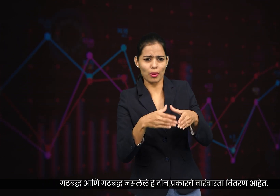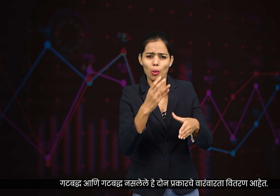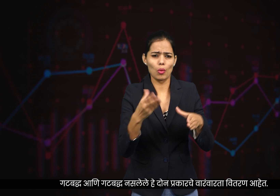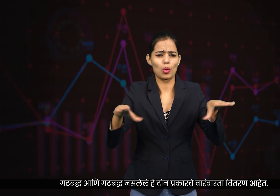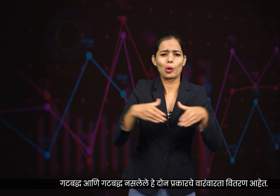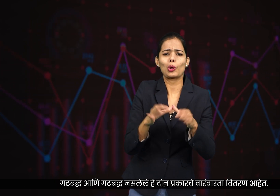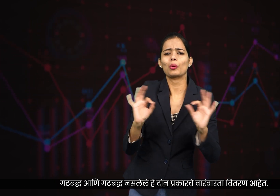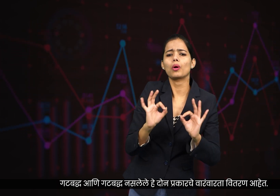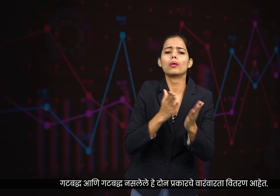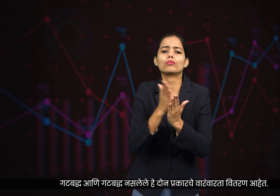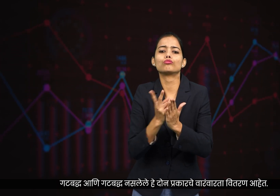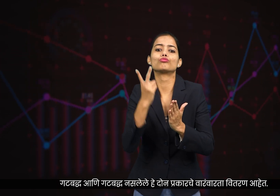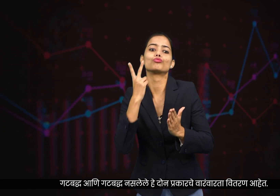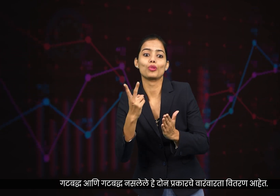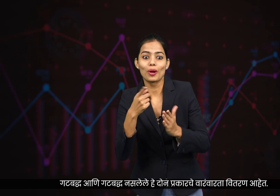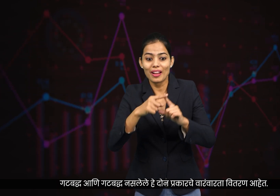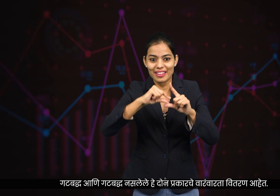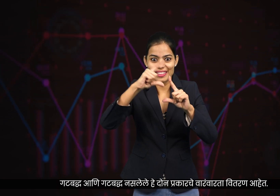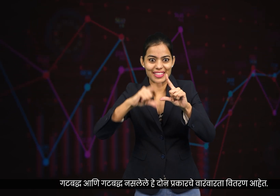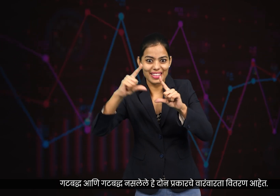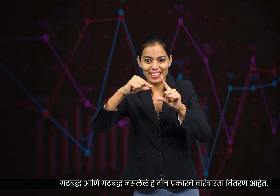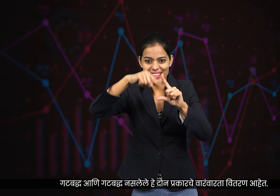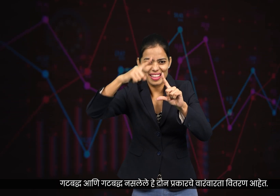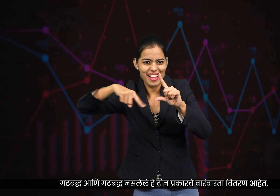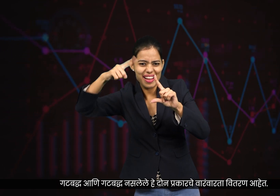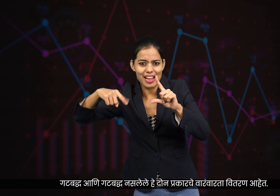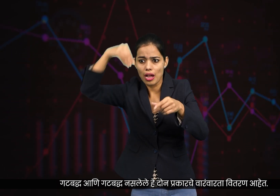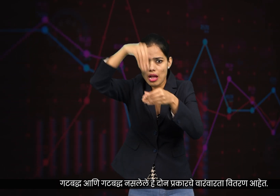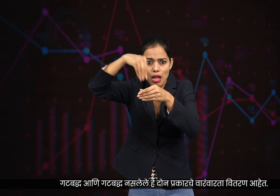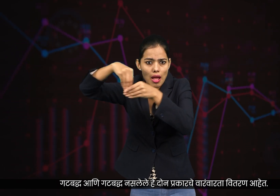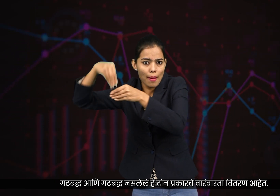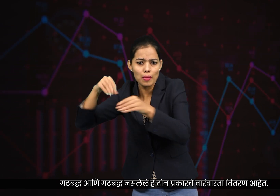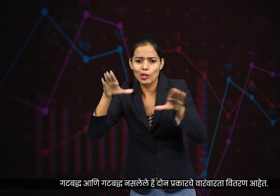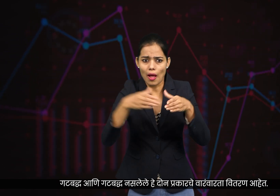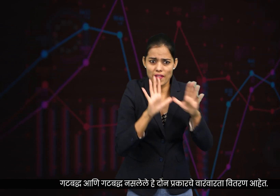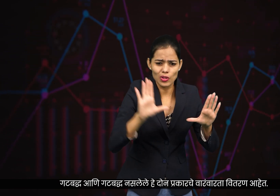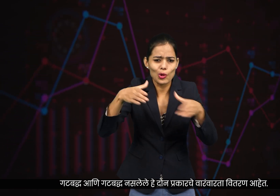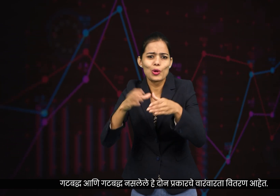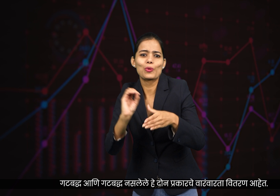गटबद्ध आणि गटबद्ध नसलेले हे दोन प्रकारचे वारंवारता वितरण आहेत।